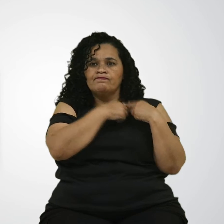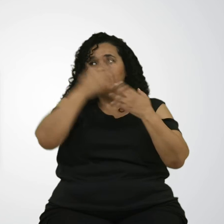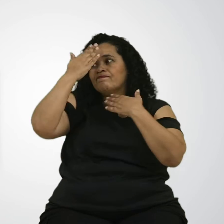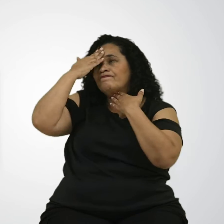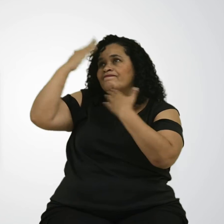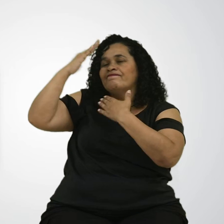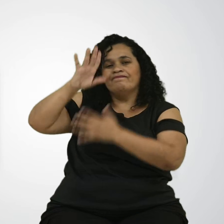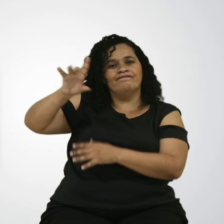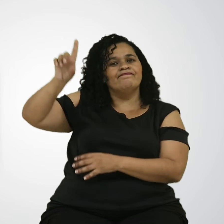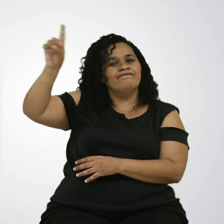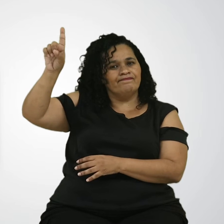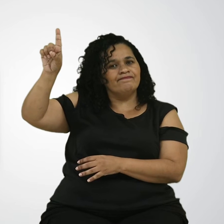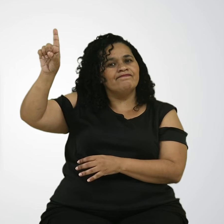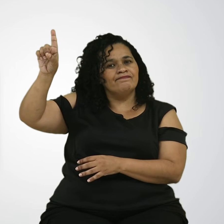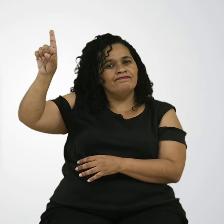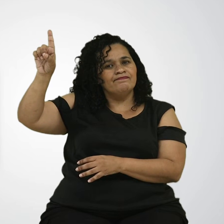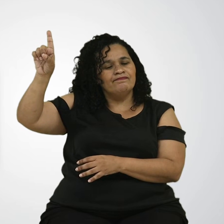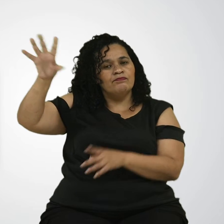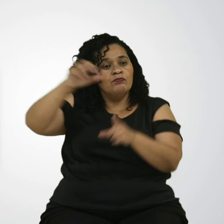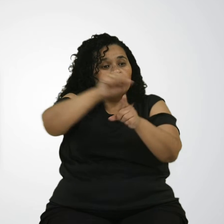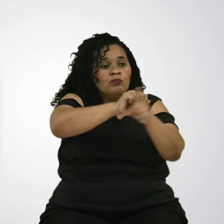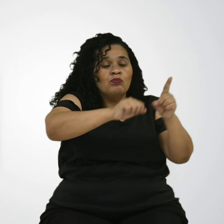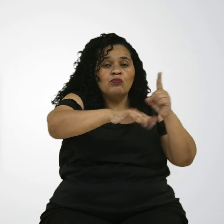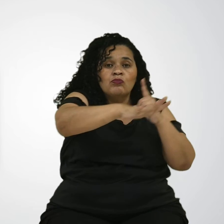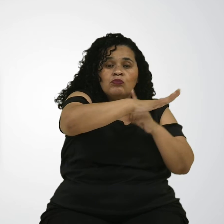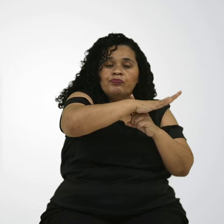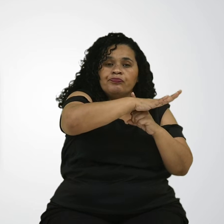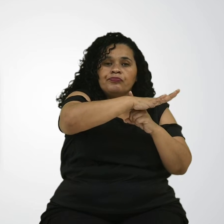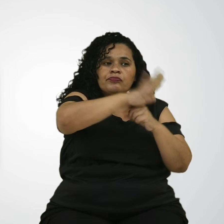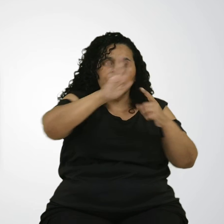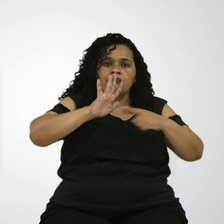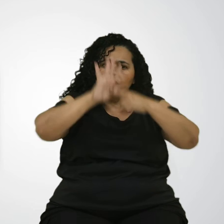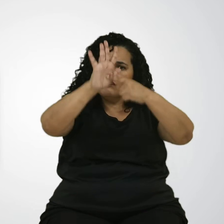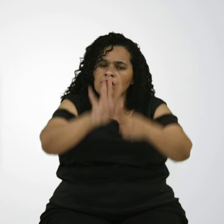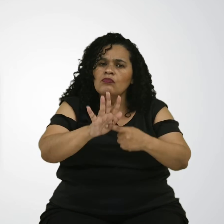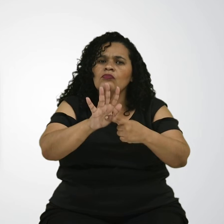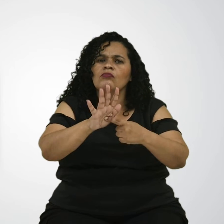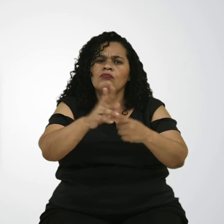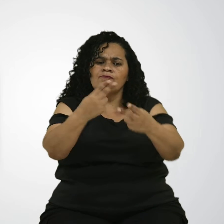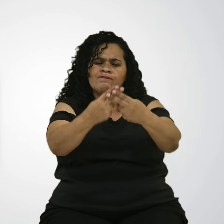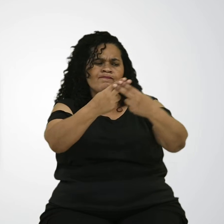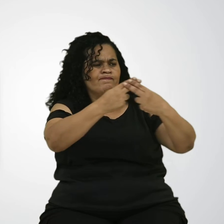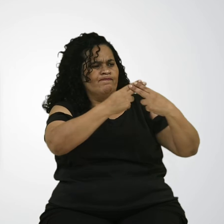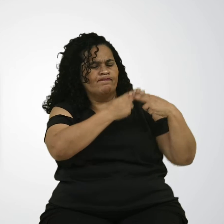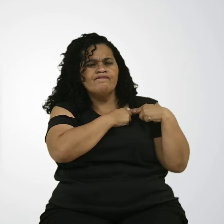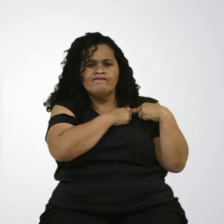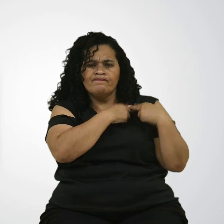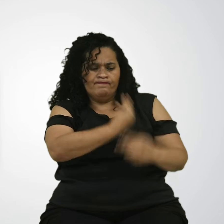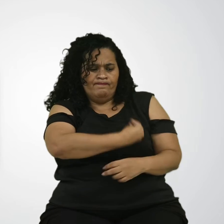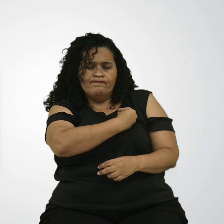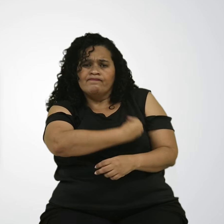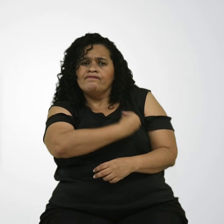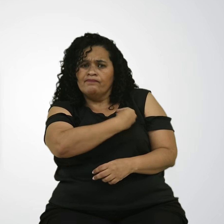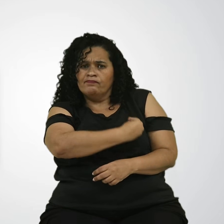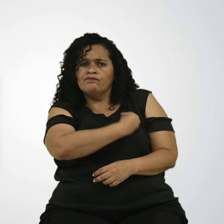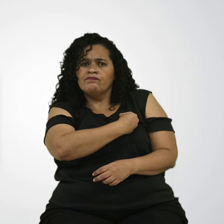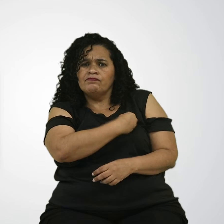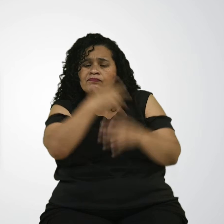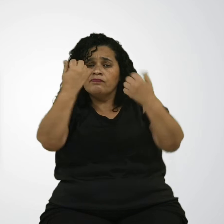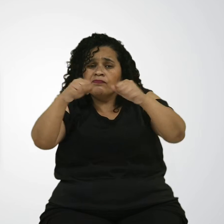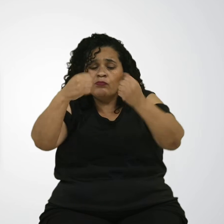assim. A sociedade exige que cada um cumpra o seu papel. Senão não tem como organizar também, né?